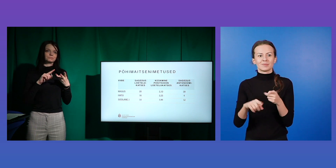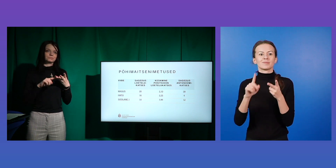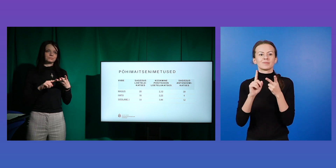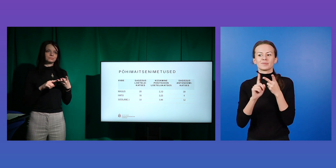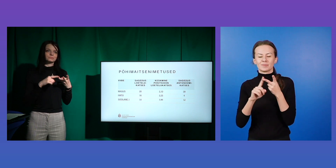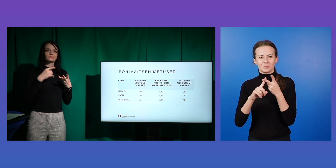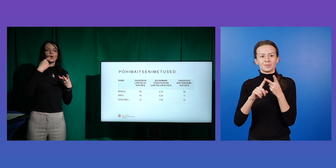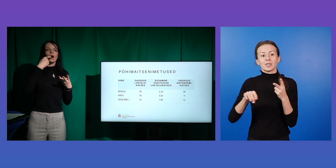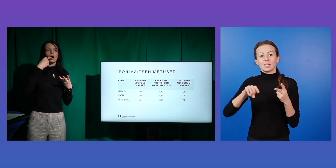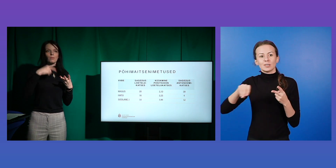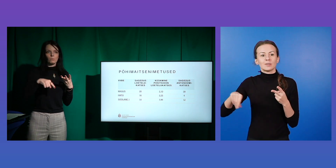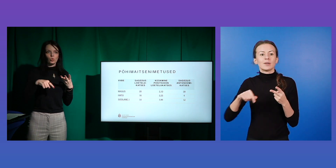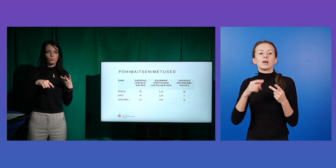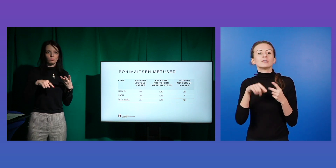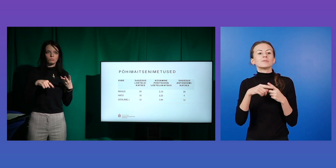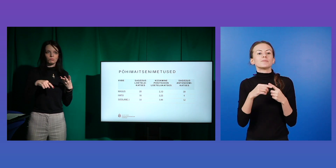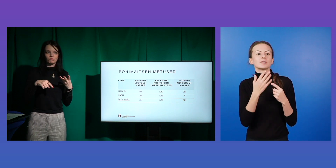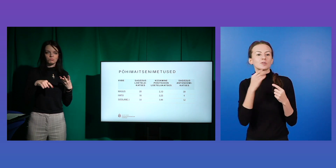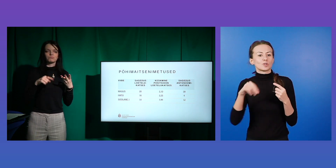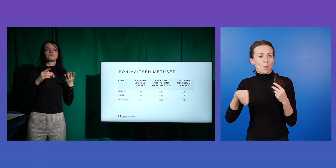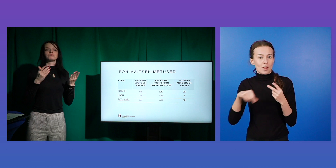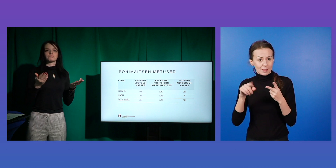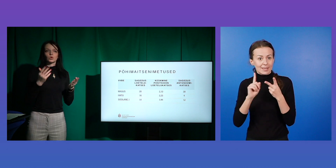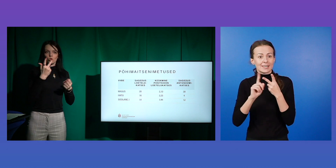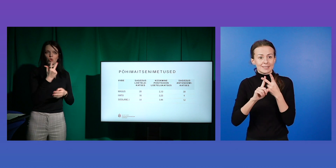on soolane ja siis on hapu.